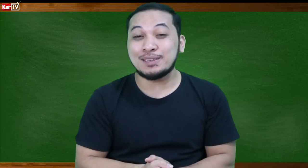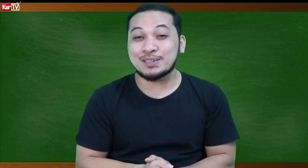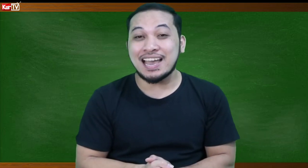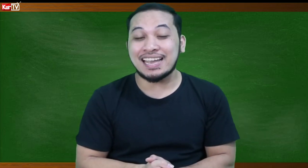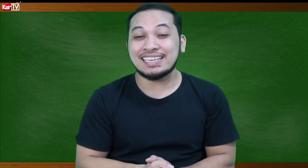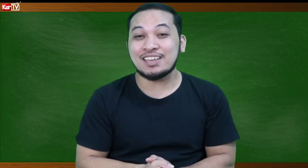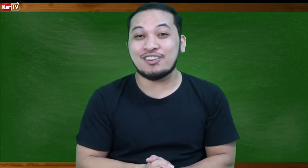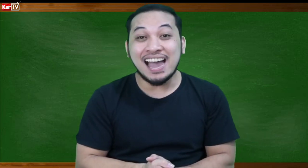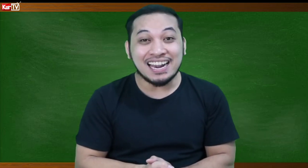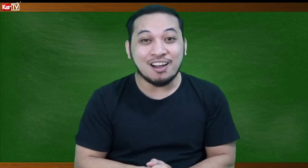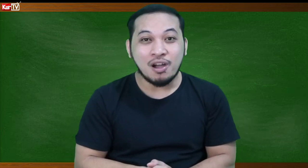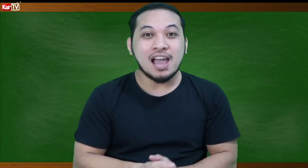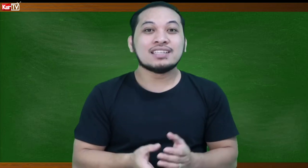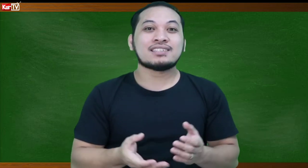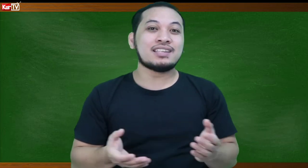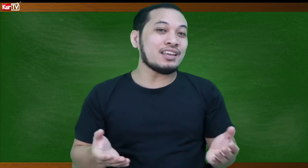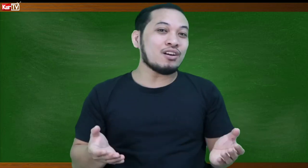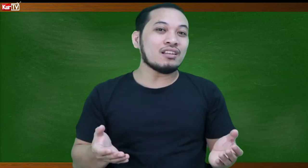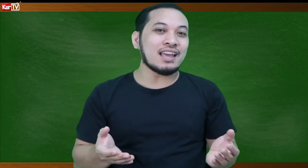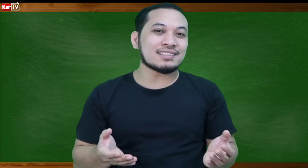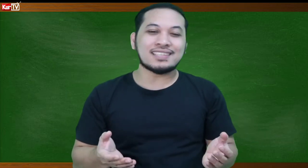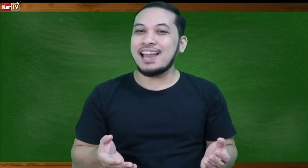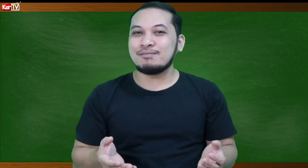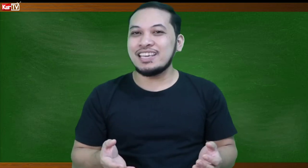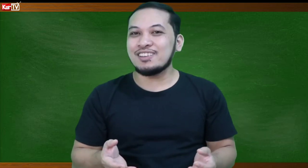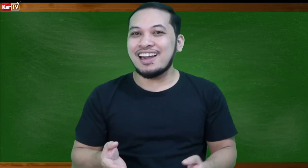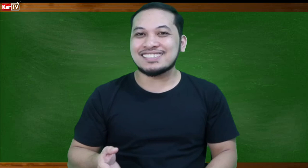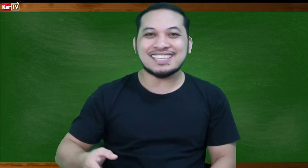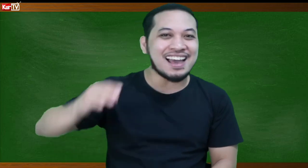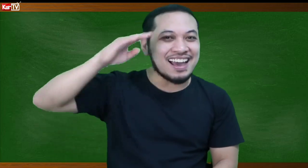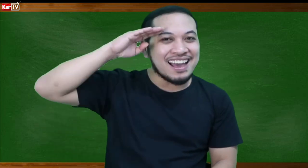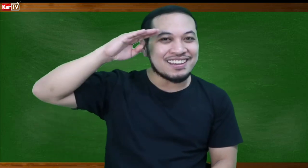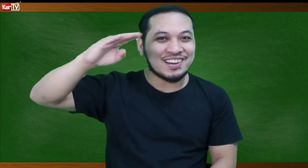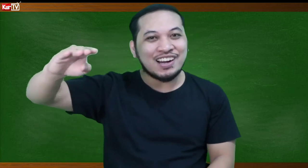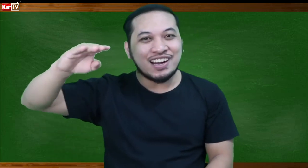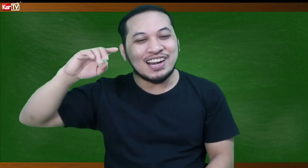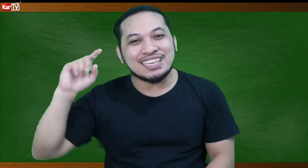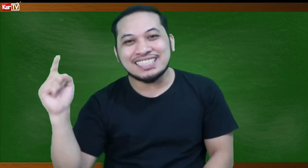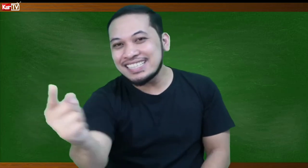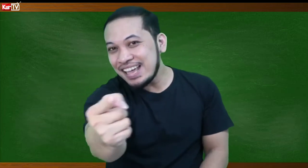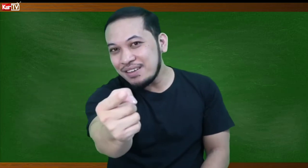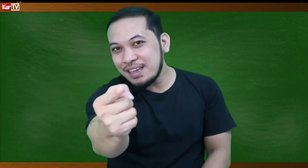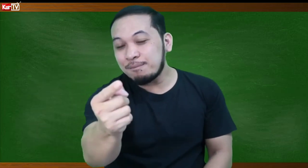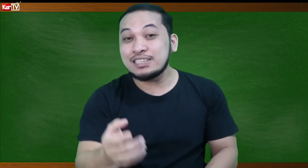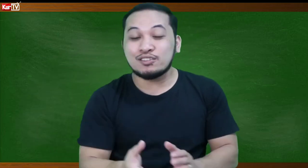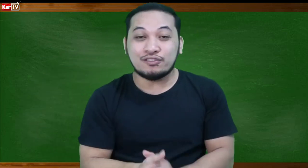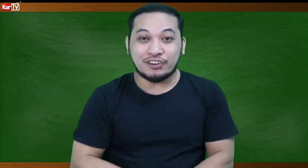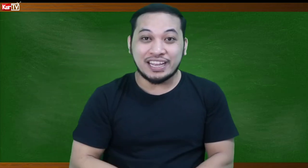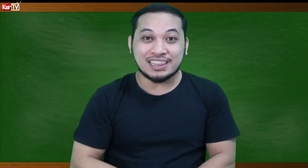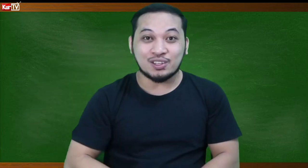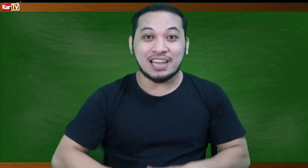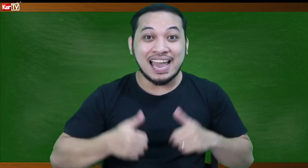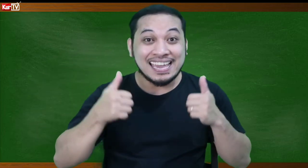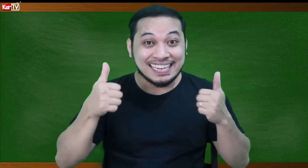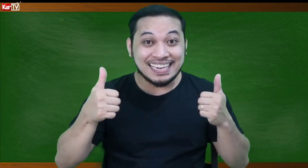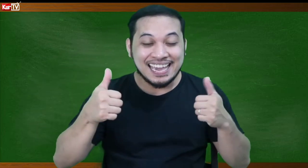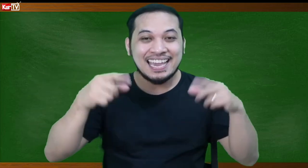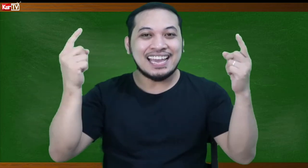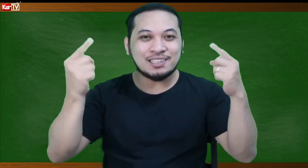nyo sa akin ngayong araw. See you all next time dito lang sa Curd TV. Please don't forget to like and